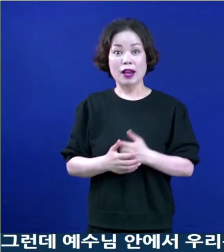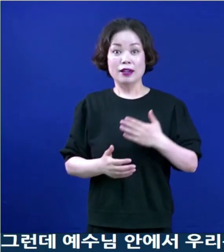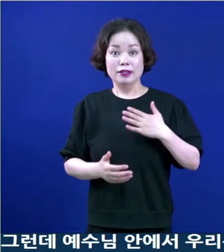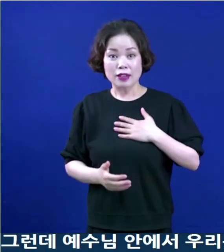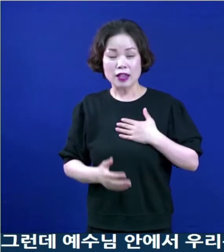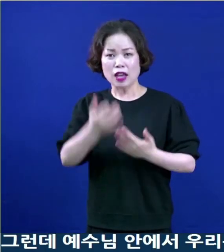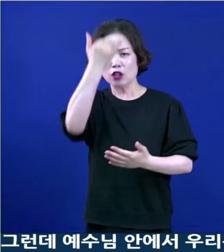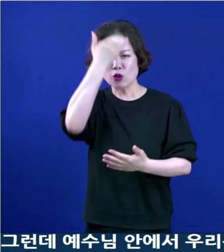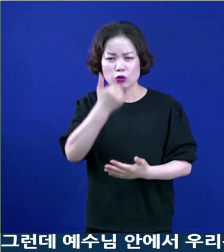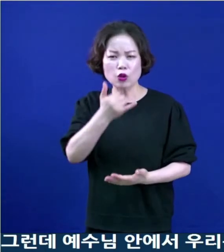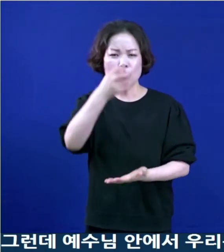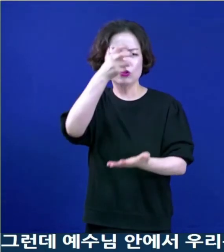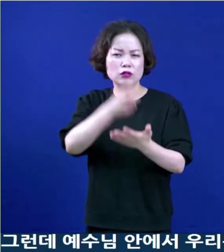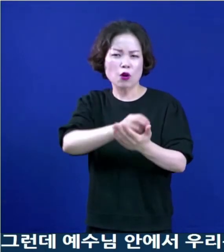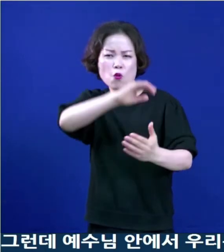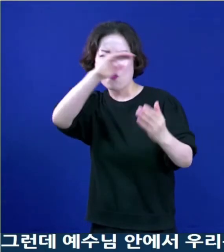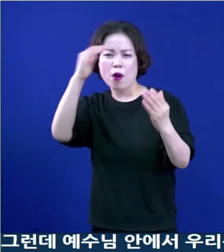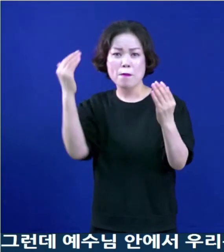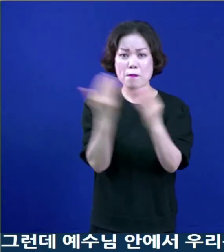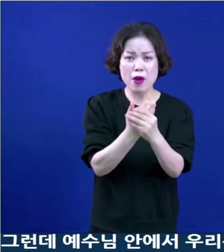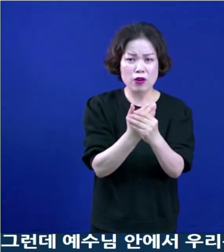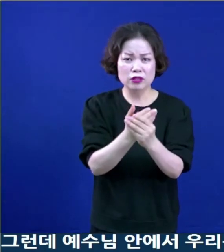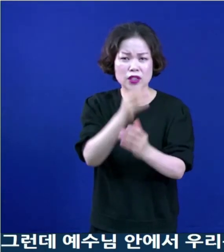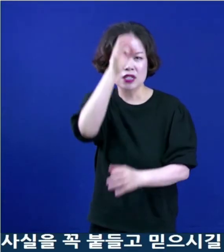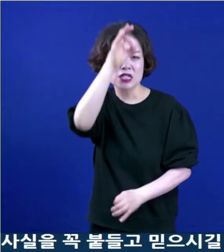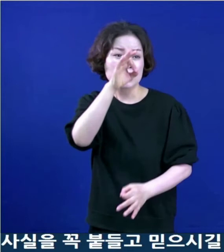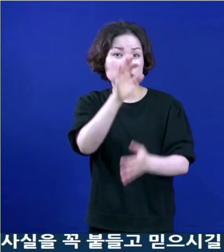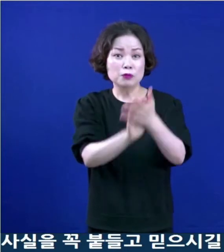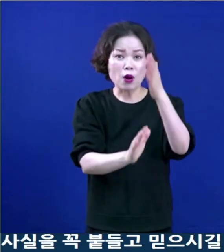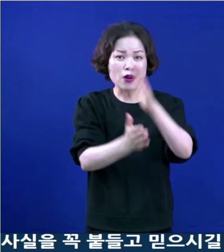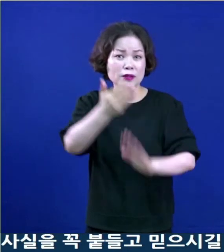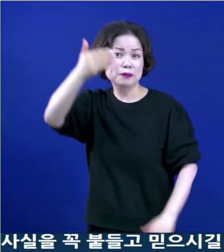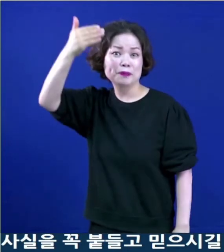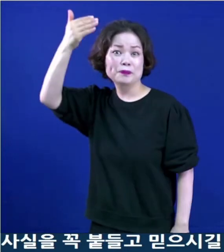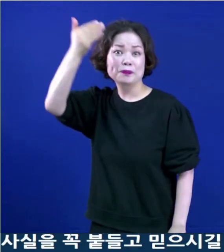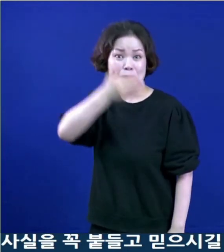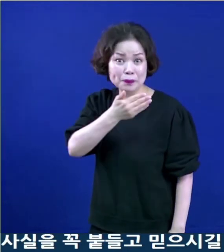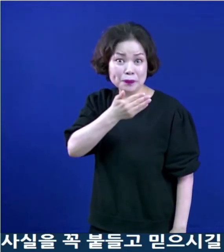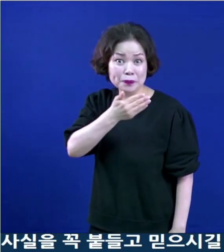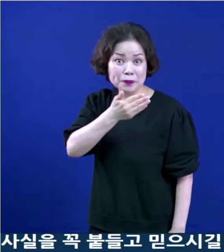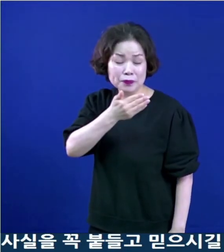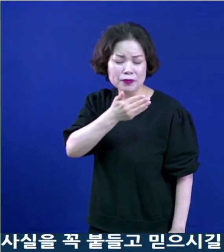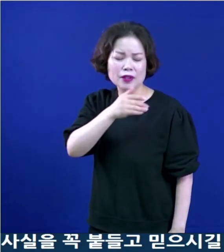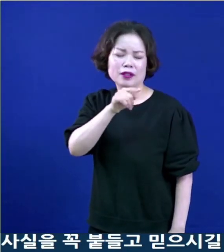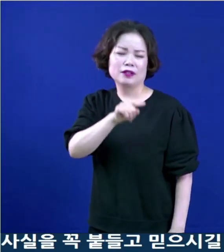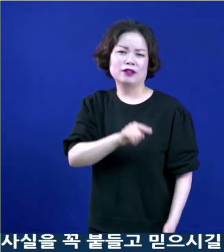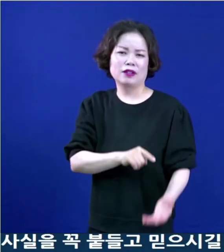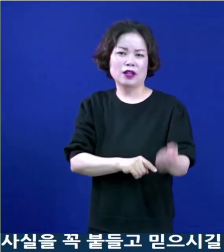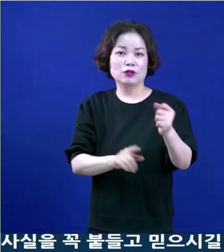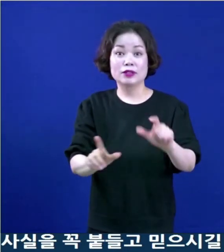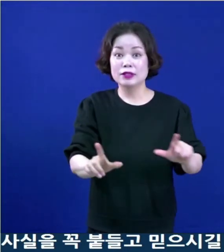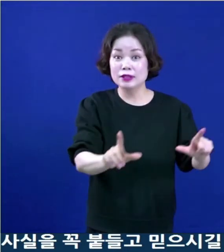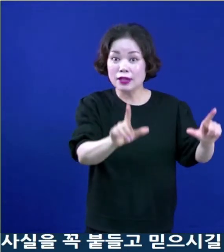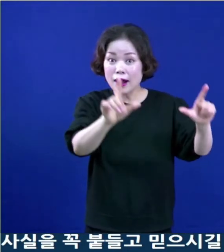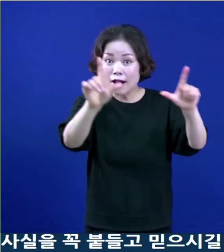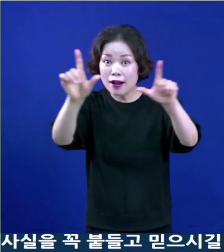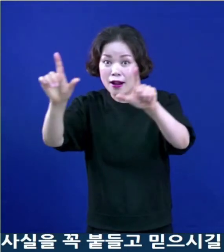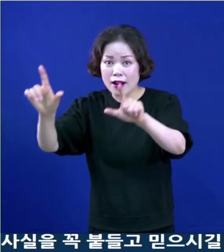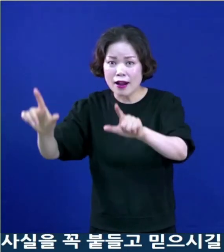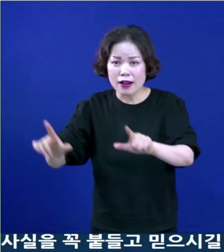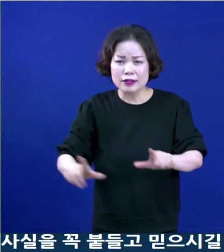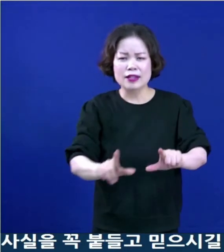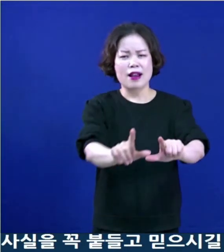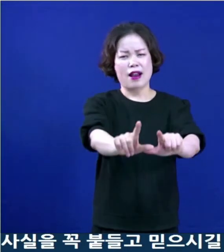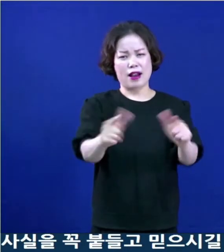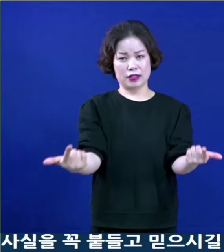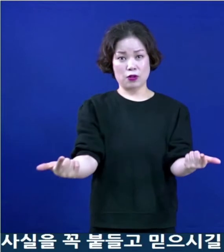도덕적으로 윤리적으로 완벽해서 흠도 없고 깨끗하게 되어서 그것으로 삶을 살아가는 것이